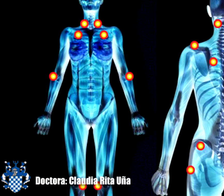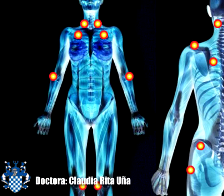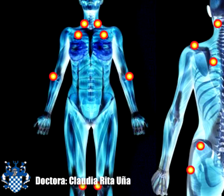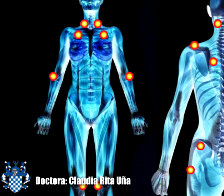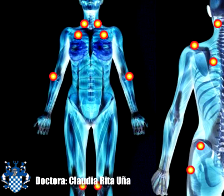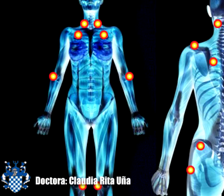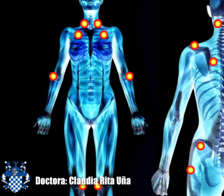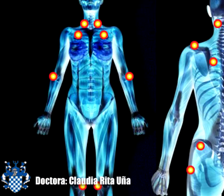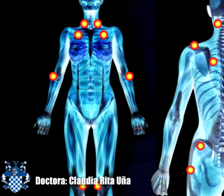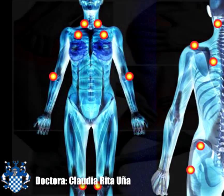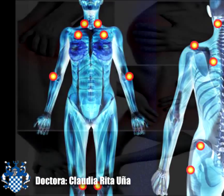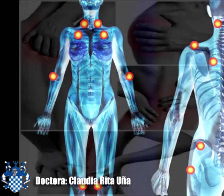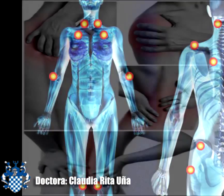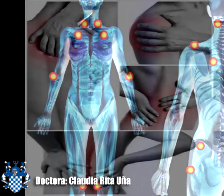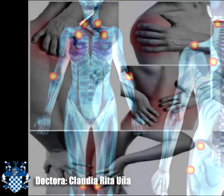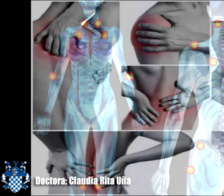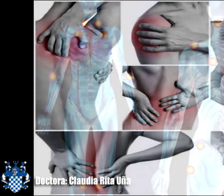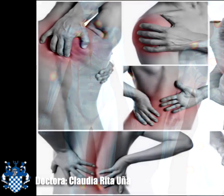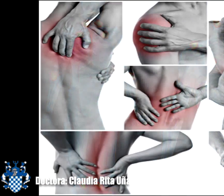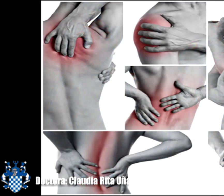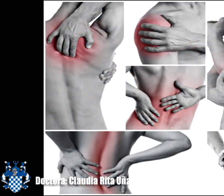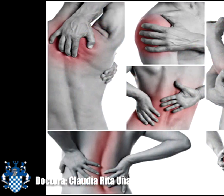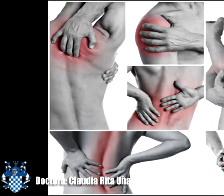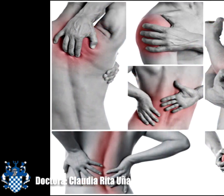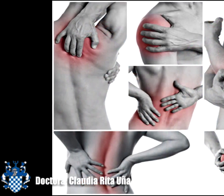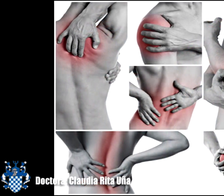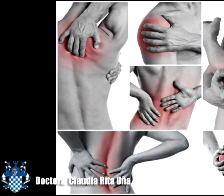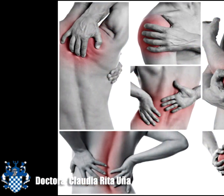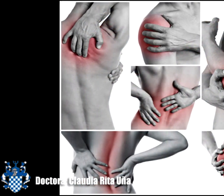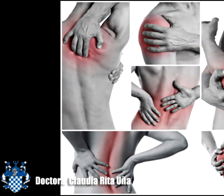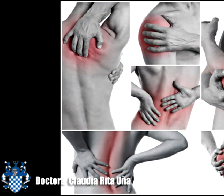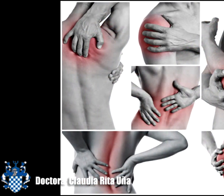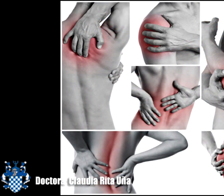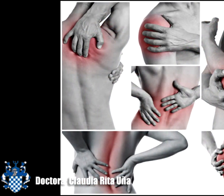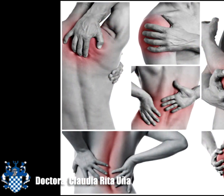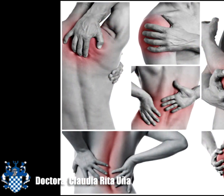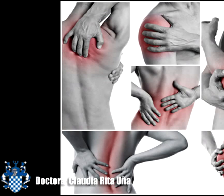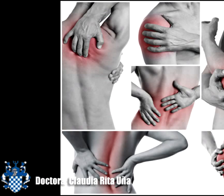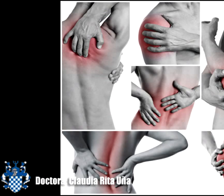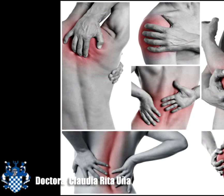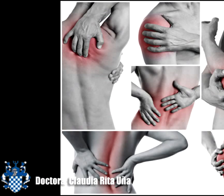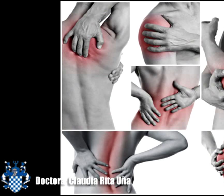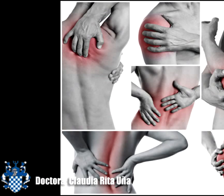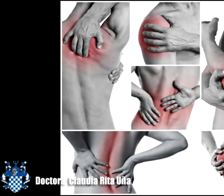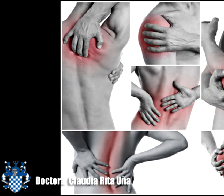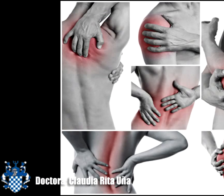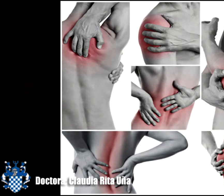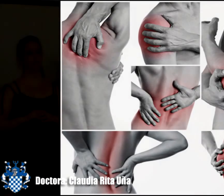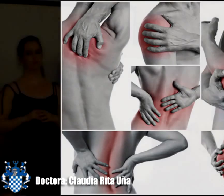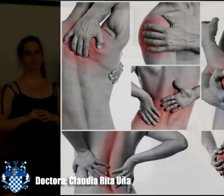más extensas que establecen los criterios últimos del 2010 y del 2011.